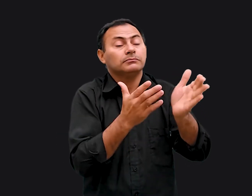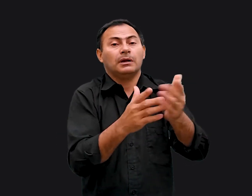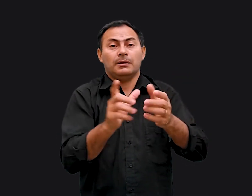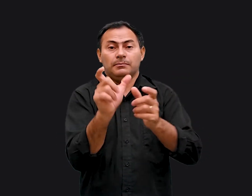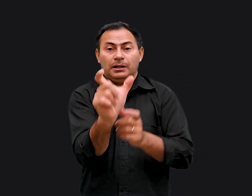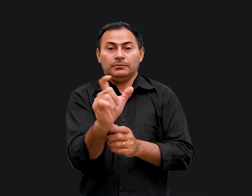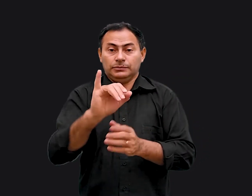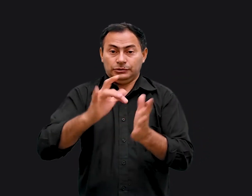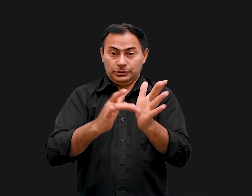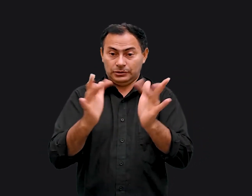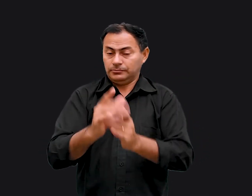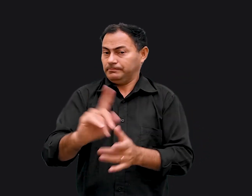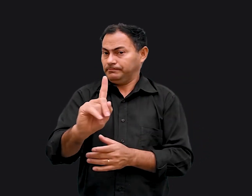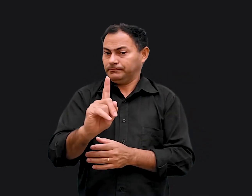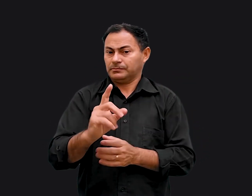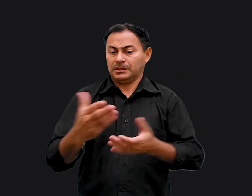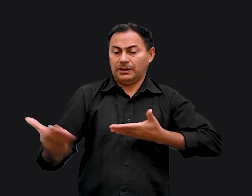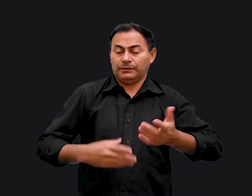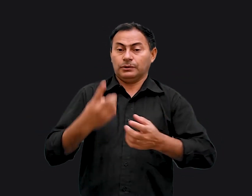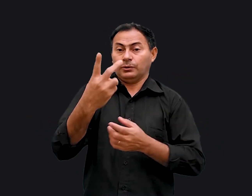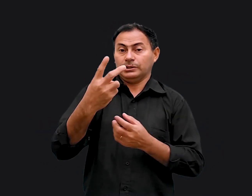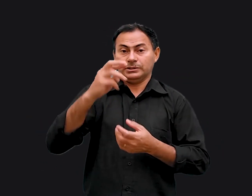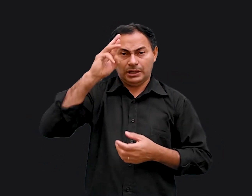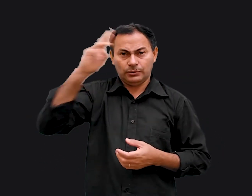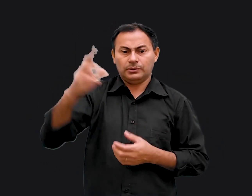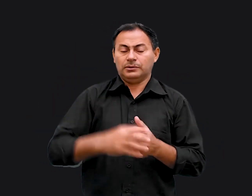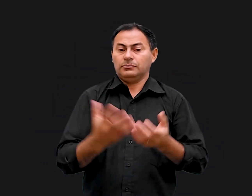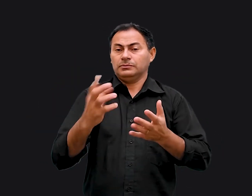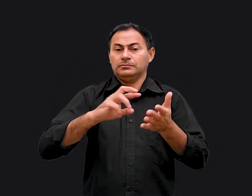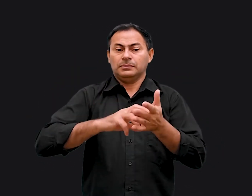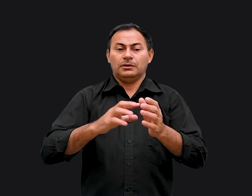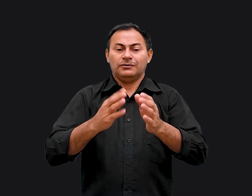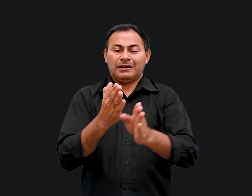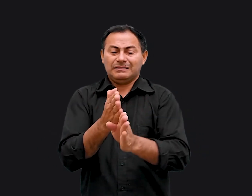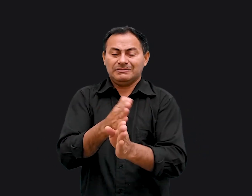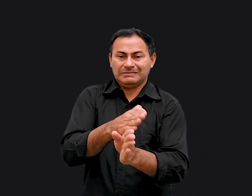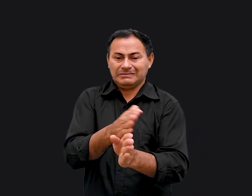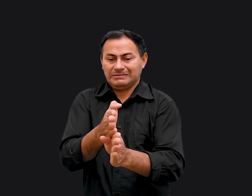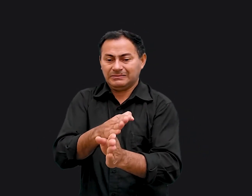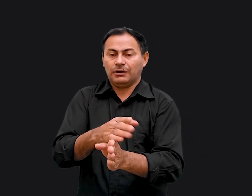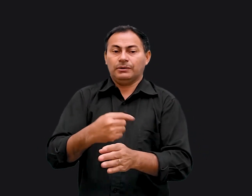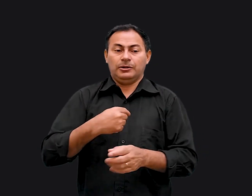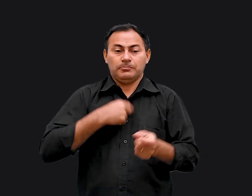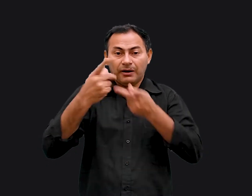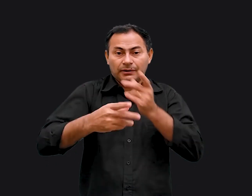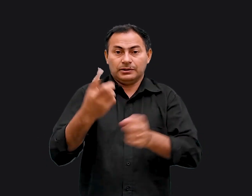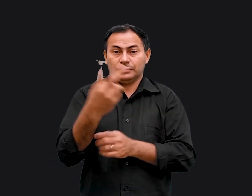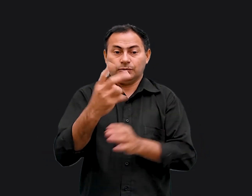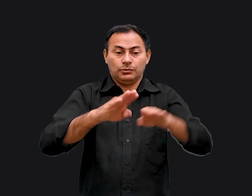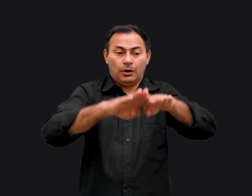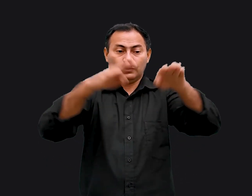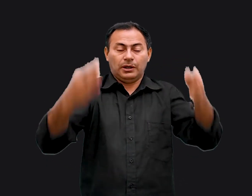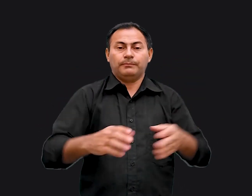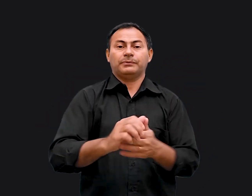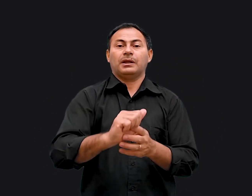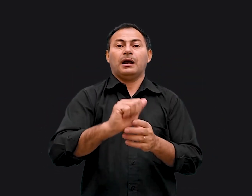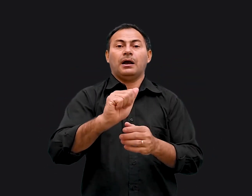Nas palavras de Jesus, não tente servir a dois senhores. Não fique em cima do muro. Eu chamo esse segundo altar de altar